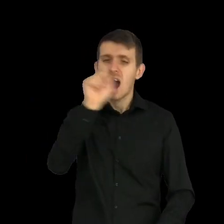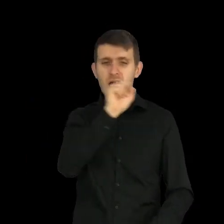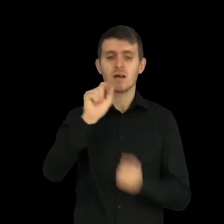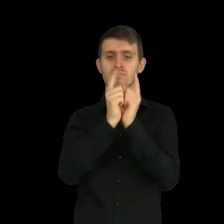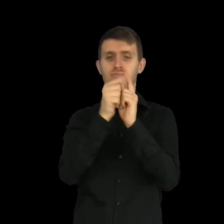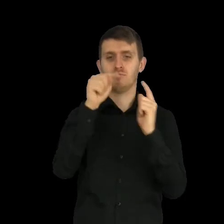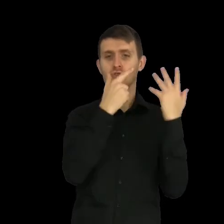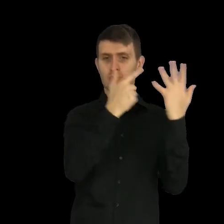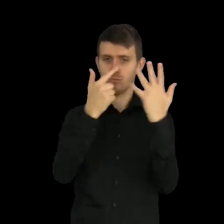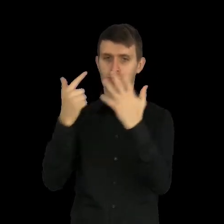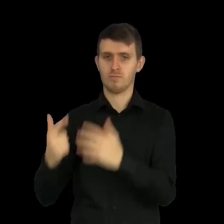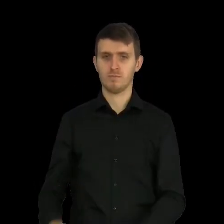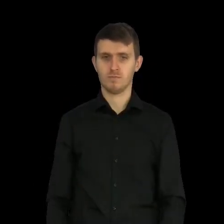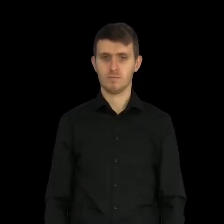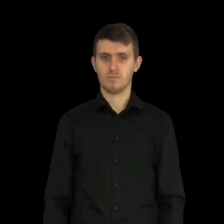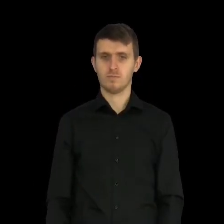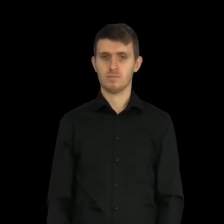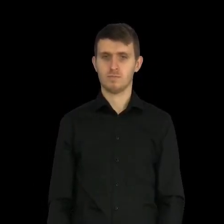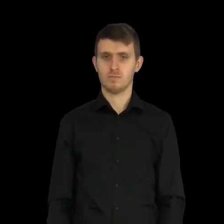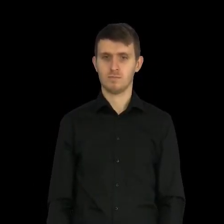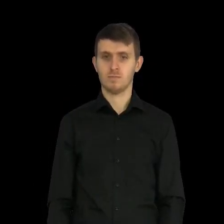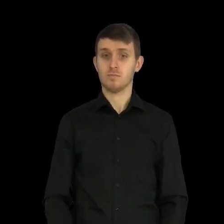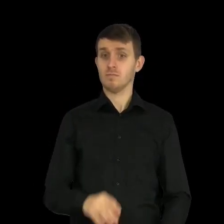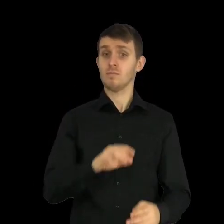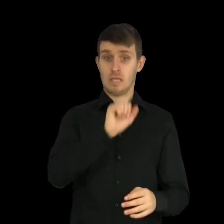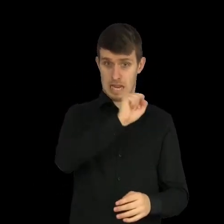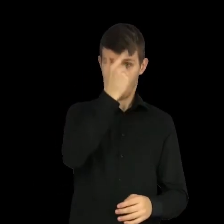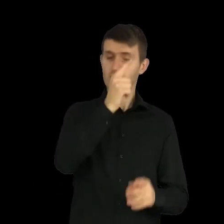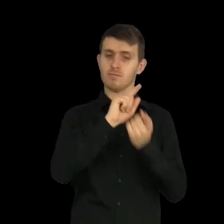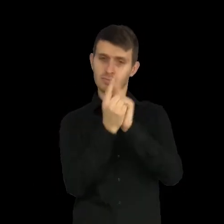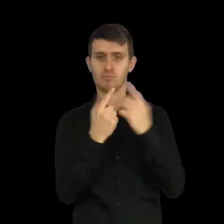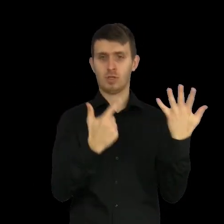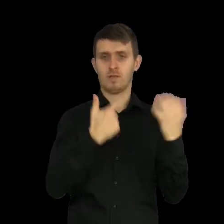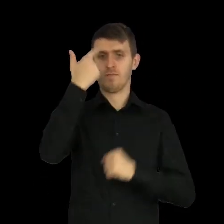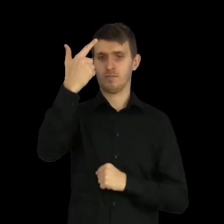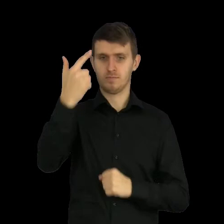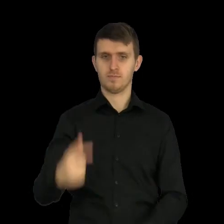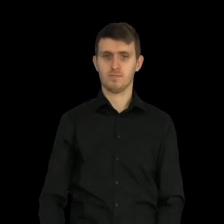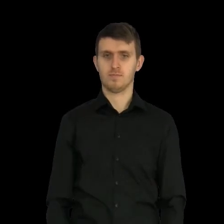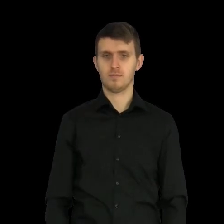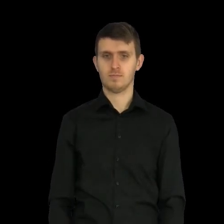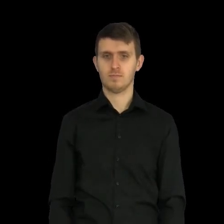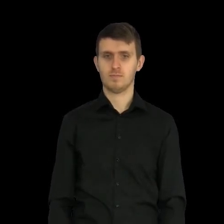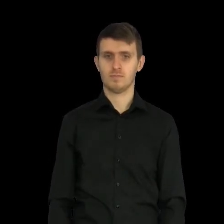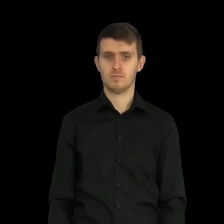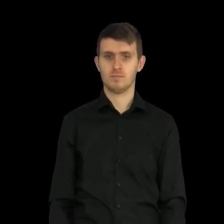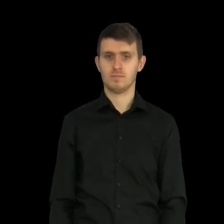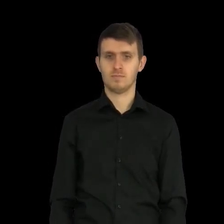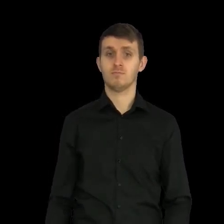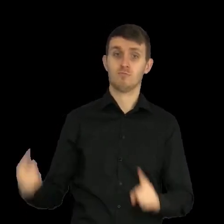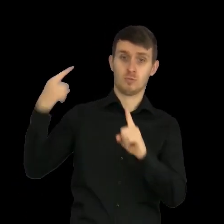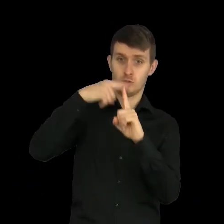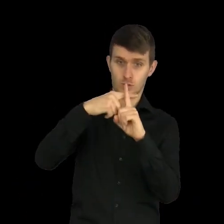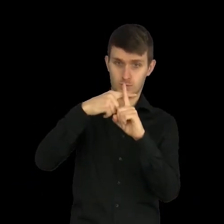Zróbmy to. Każde a występujące w wyrażeniu musimy zmienić na 7. Zamiast a kwadrat, piszemy więc